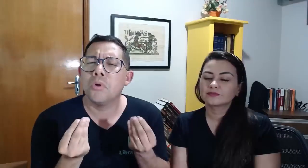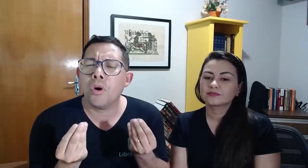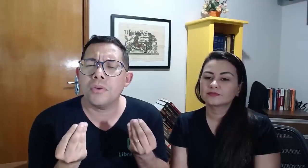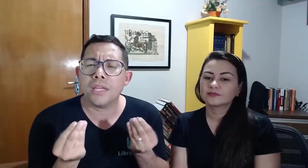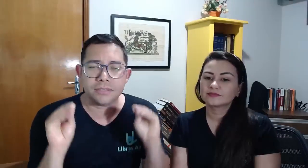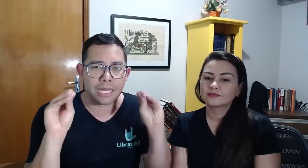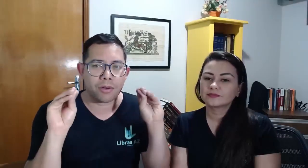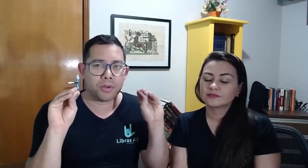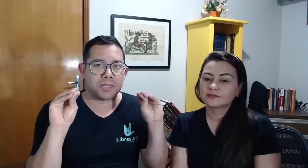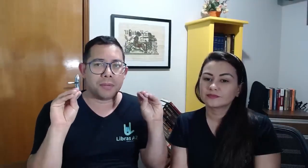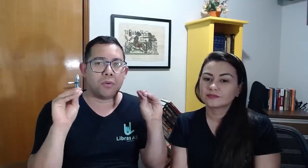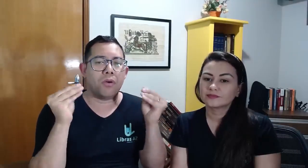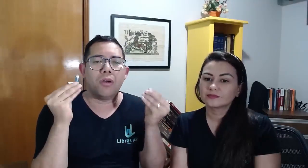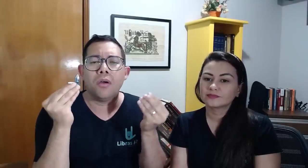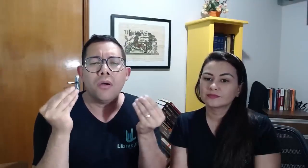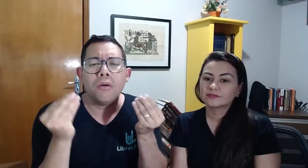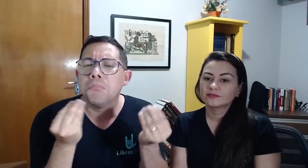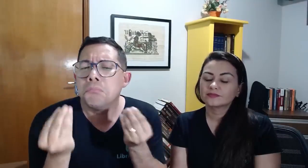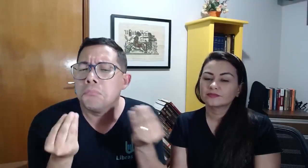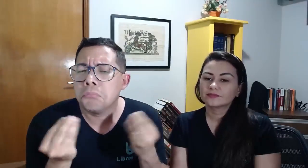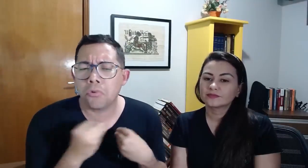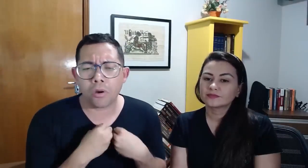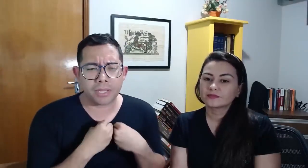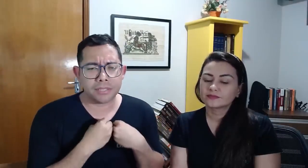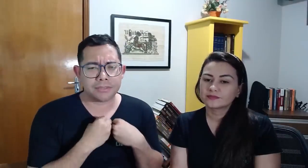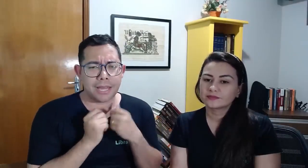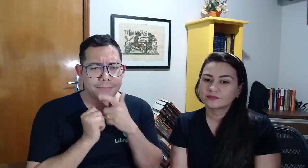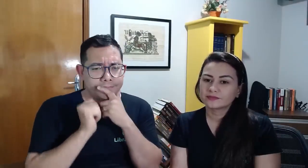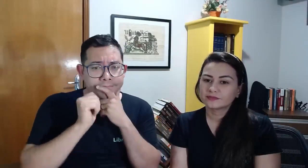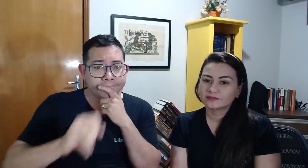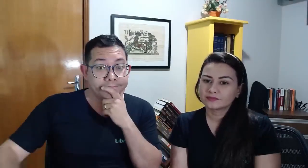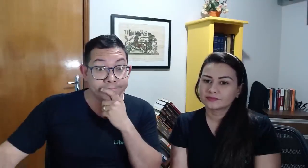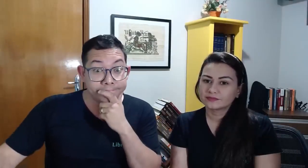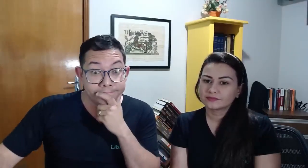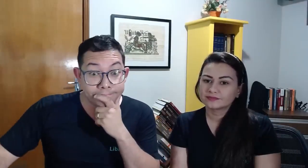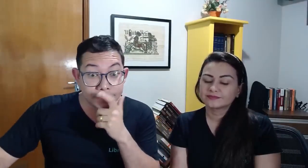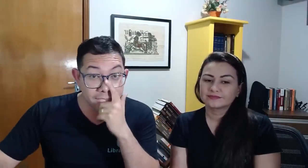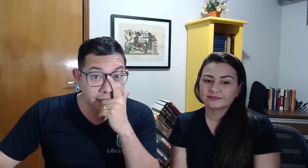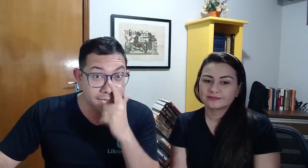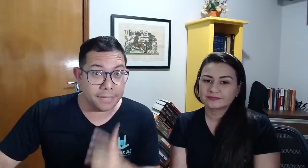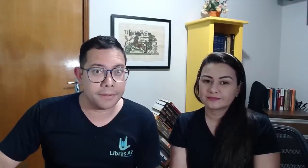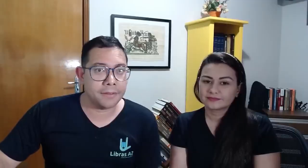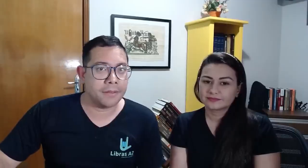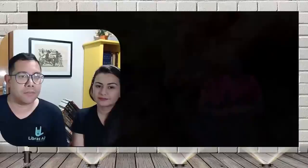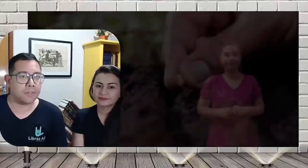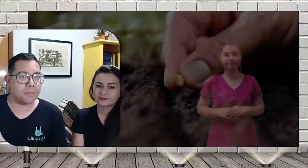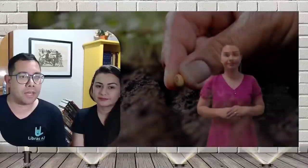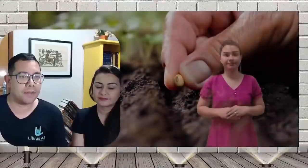como que ele está? A forma da mão, ó. Como que ele está? E aí, hein? Vamos lá.